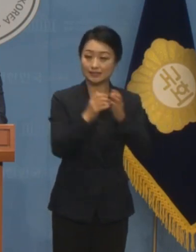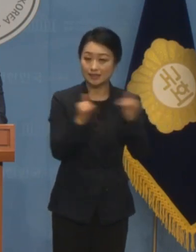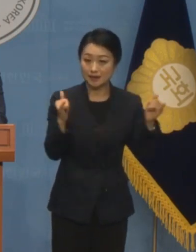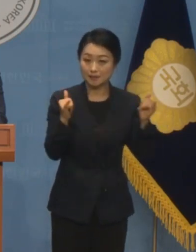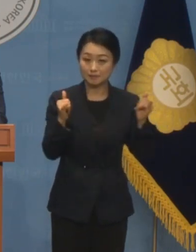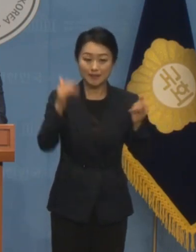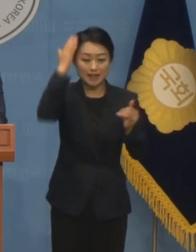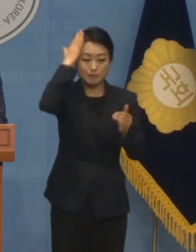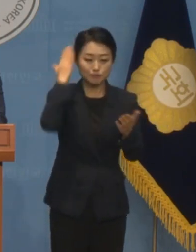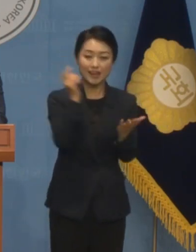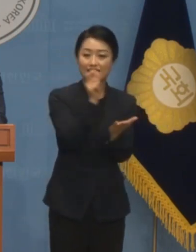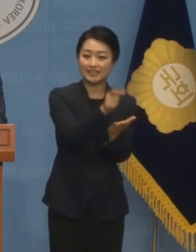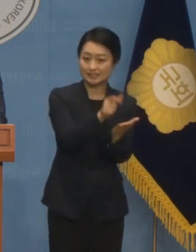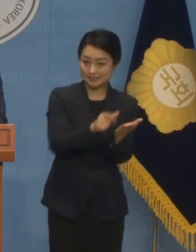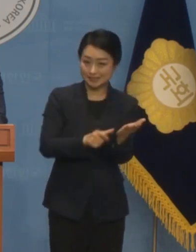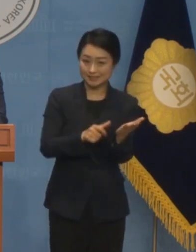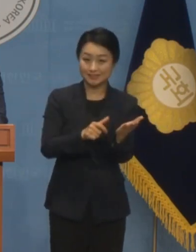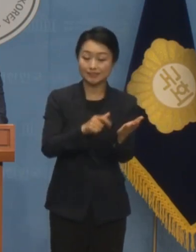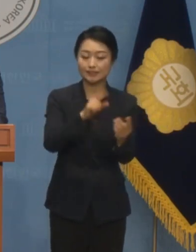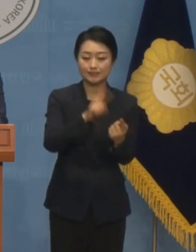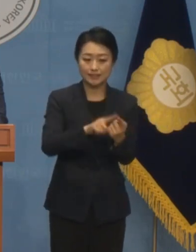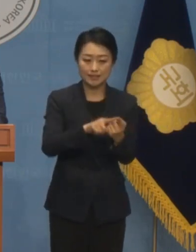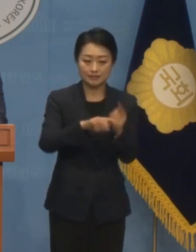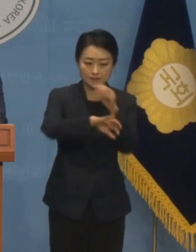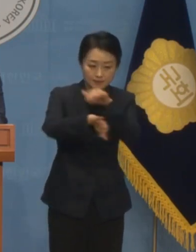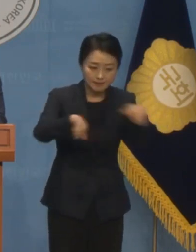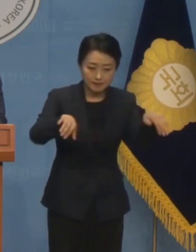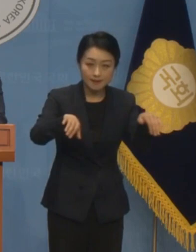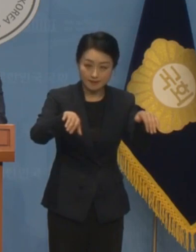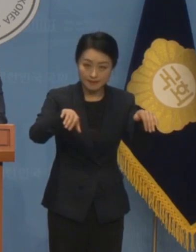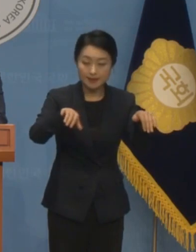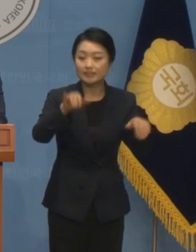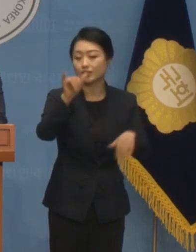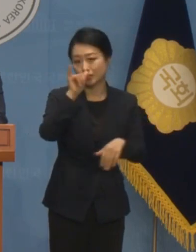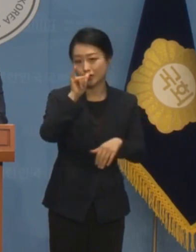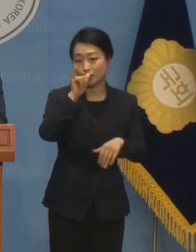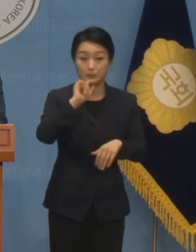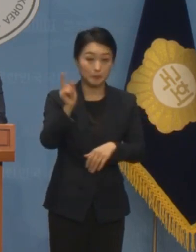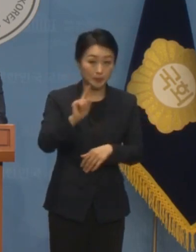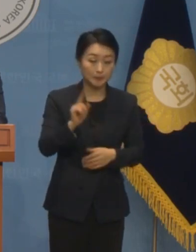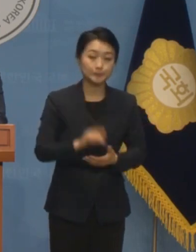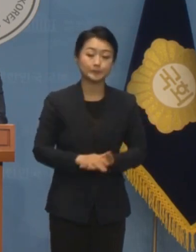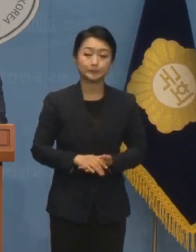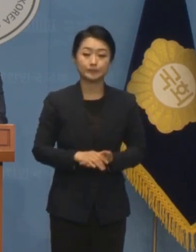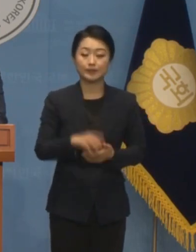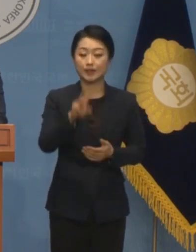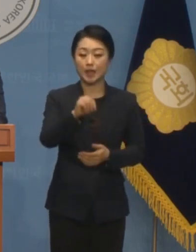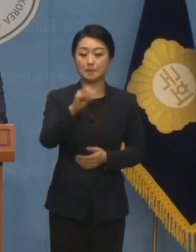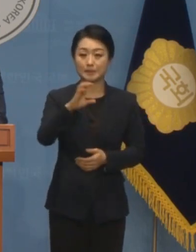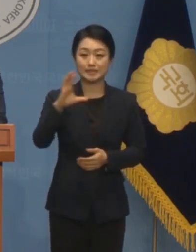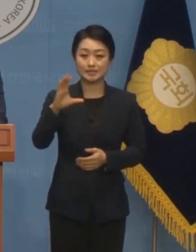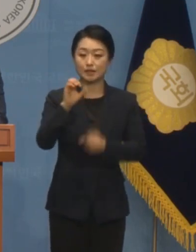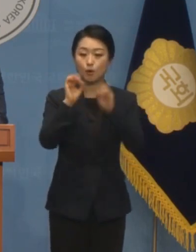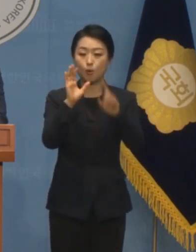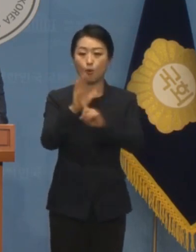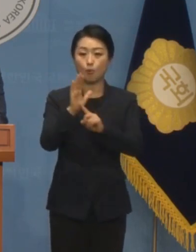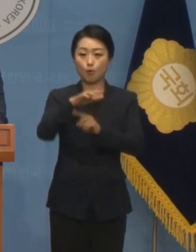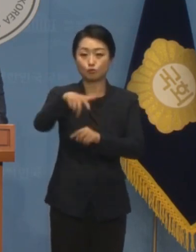제작에 깊숙이 개입되었다는 정황이 드러났습니다. MBC 홍보국장 재직